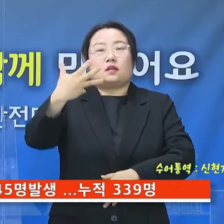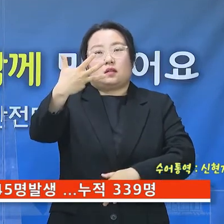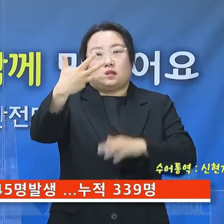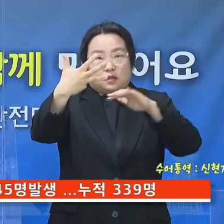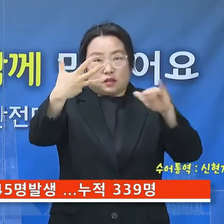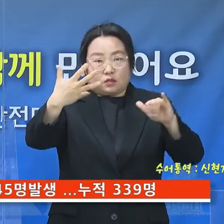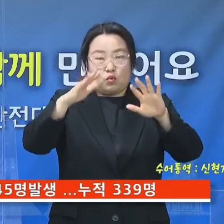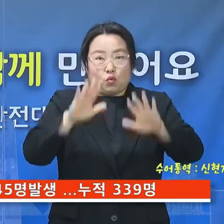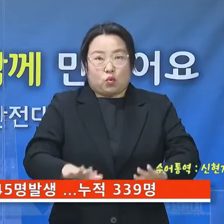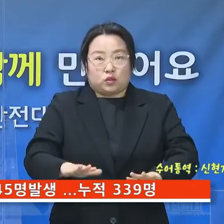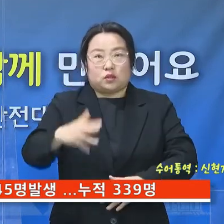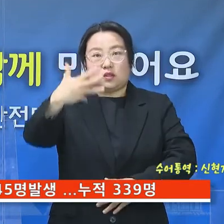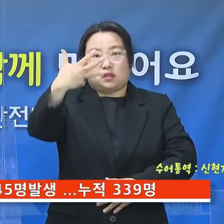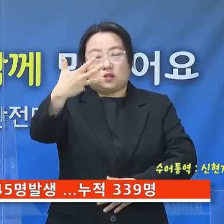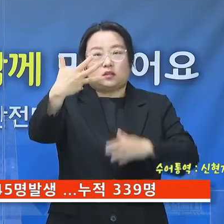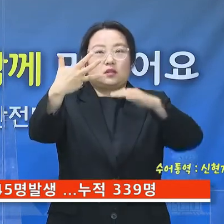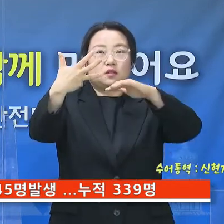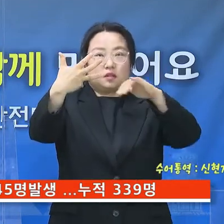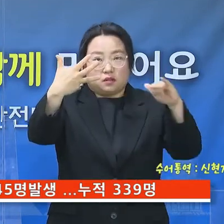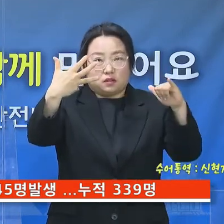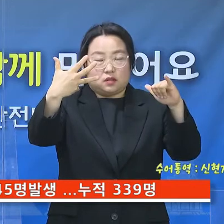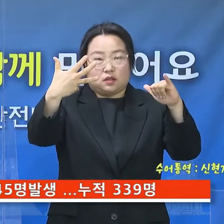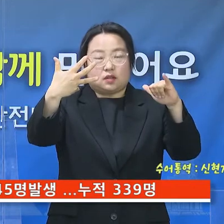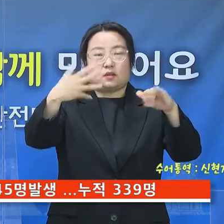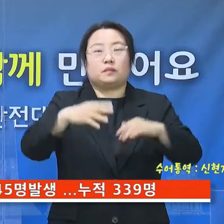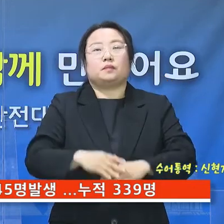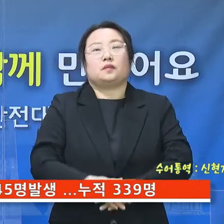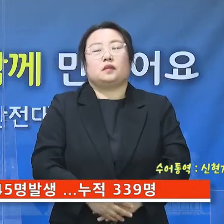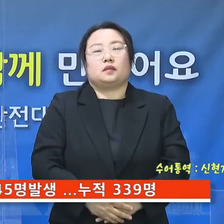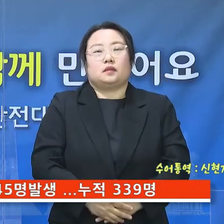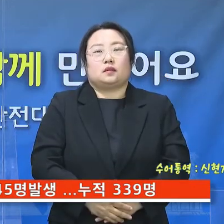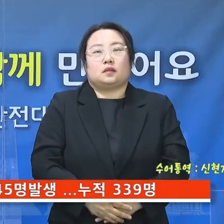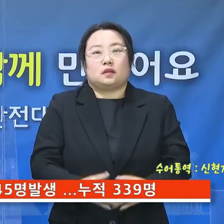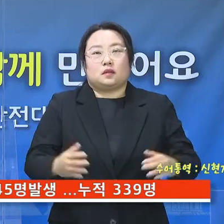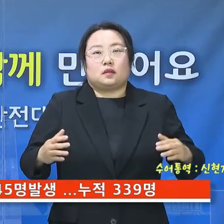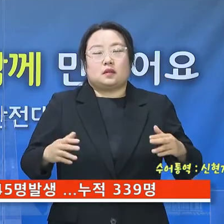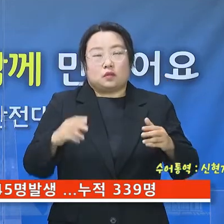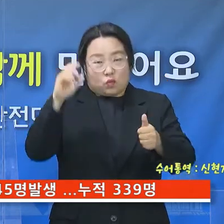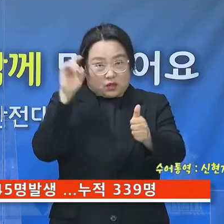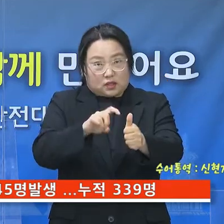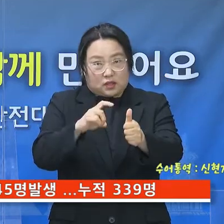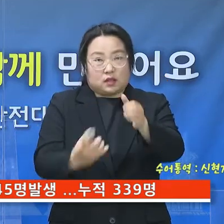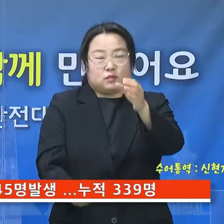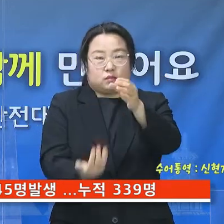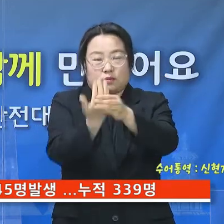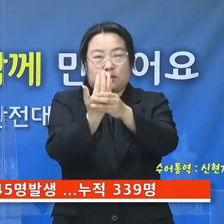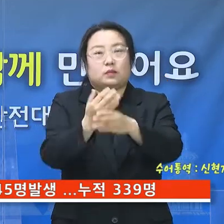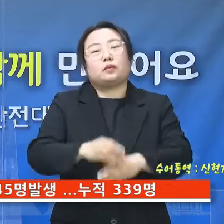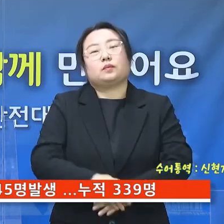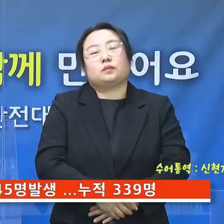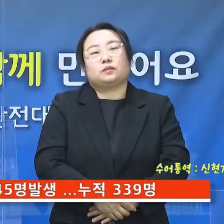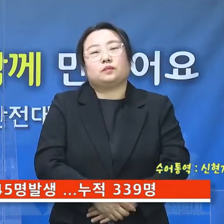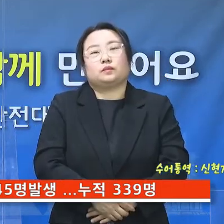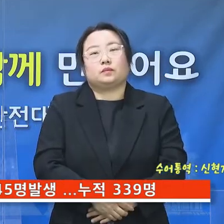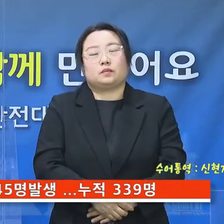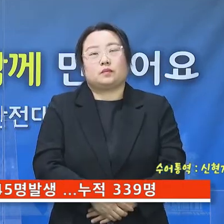8명 오늘 5월 4일 기준 역시 8명의 확진 자가 추가로 발생하여